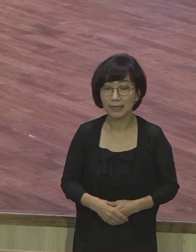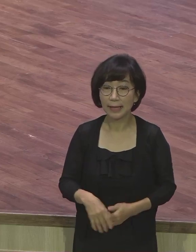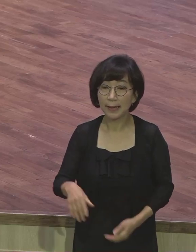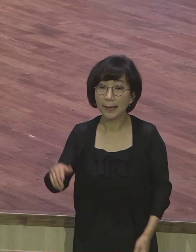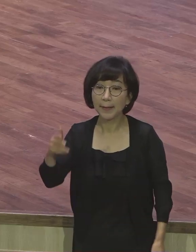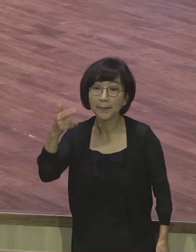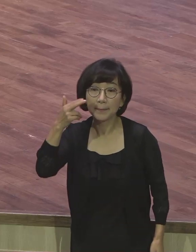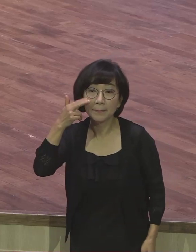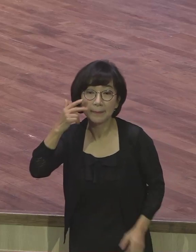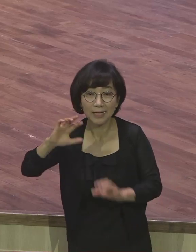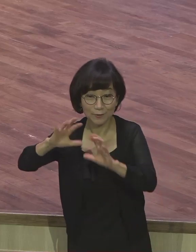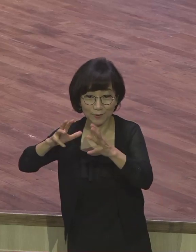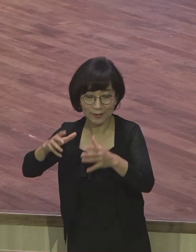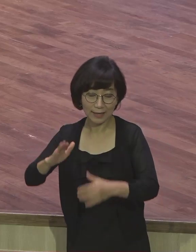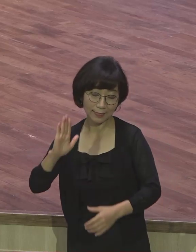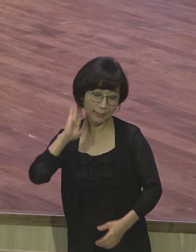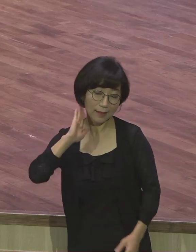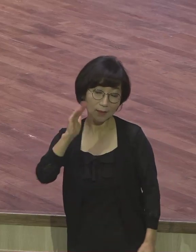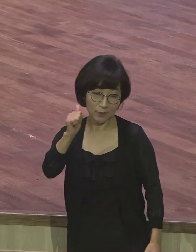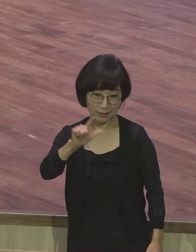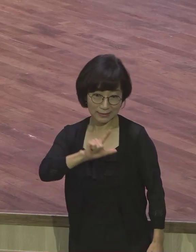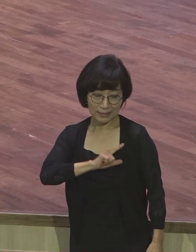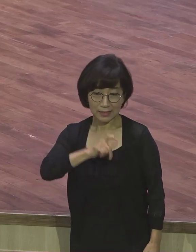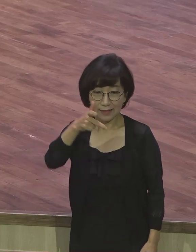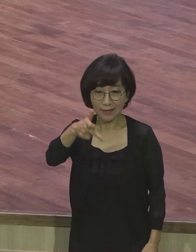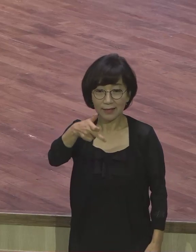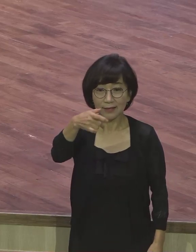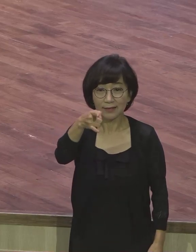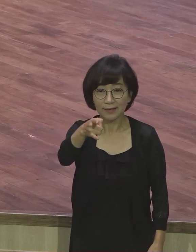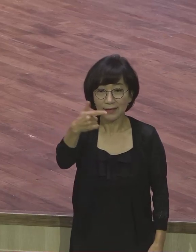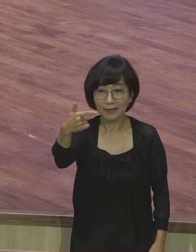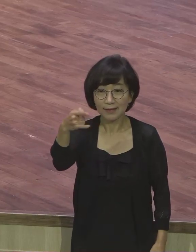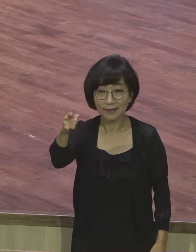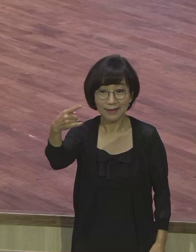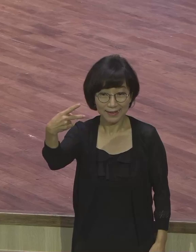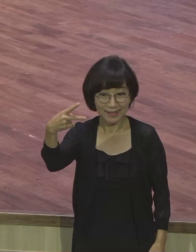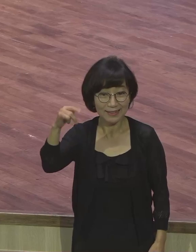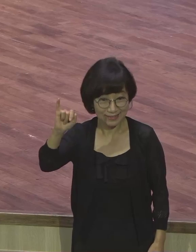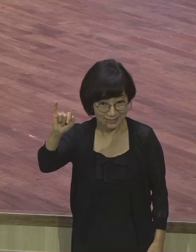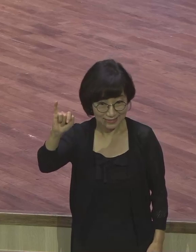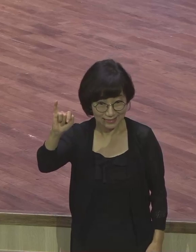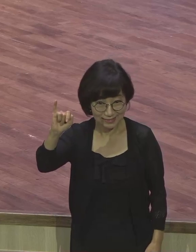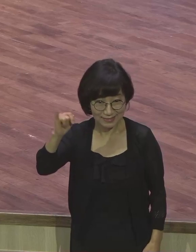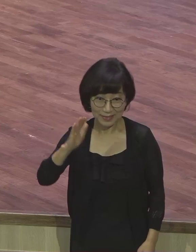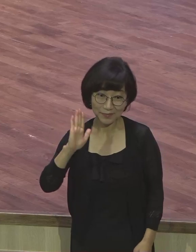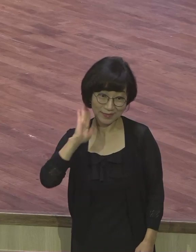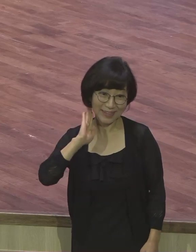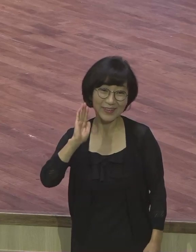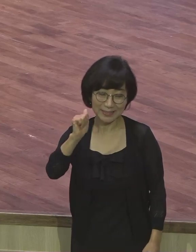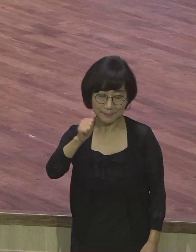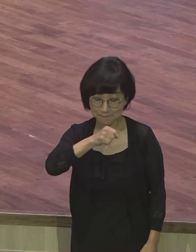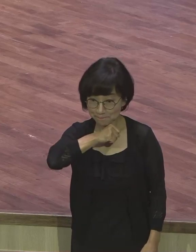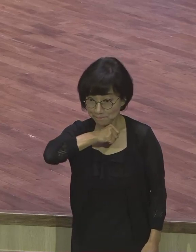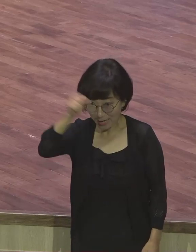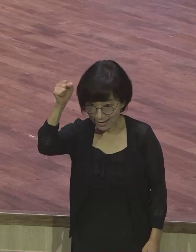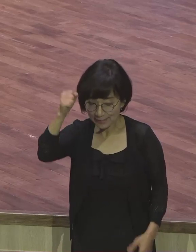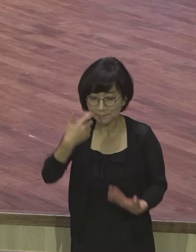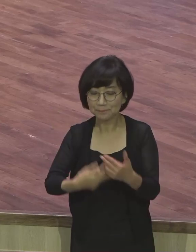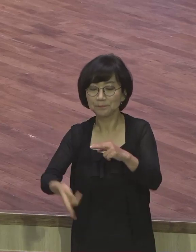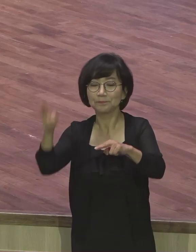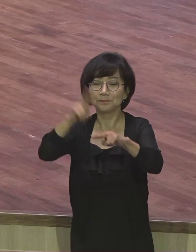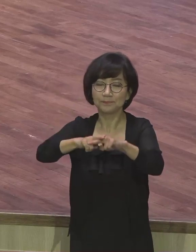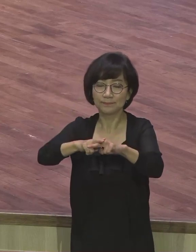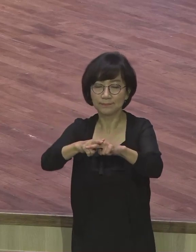미국의 존 F. 케네디 대통령이 대통령 이제 취임 연설을 하면서 국민들에게